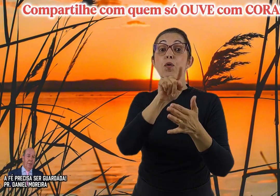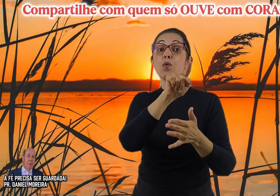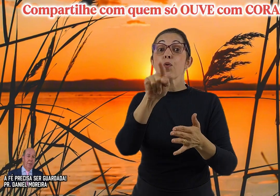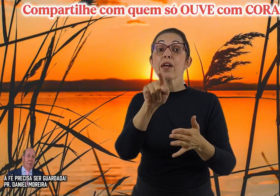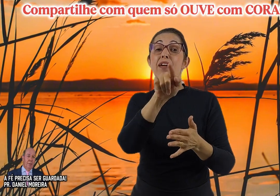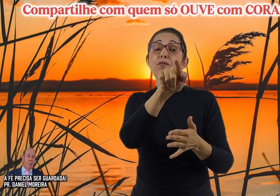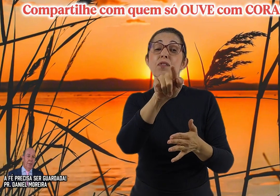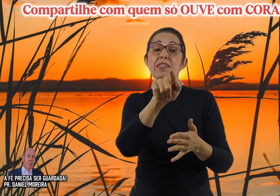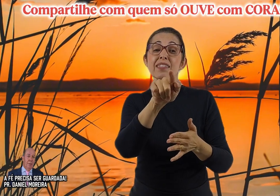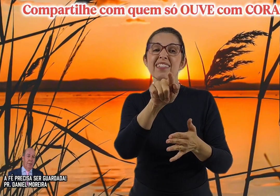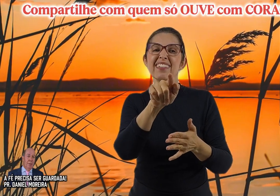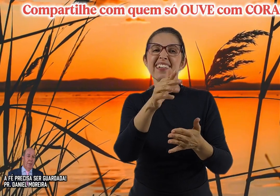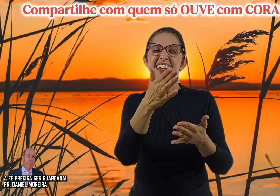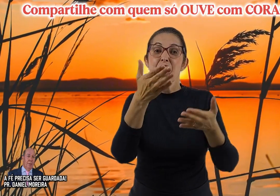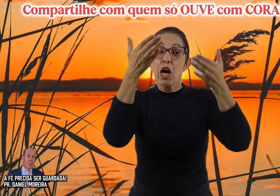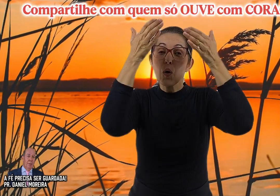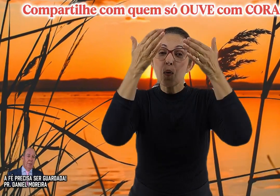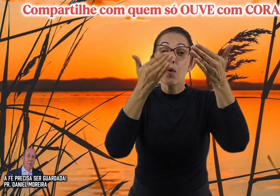é angústia.